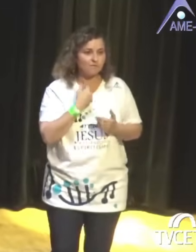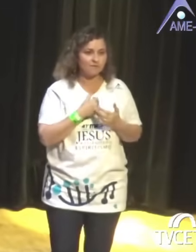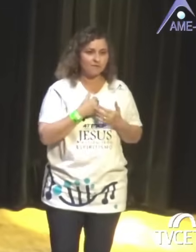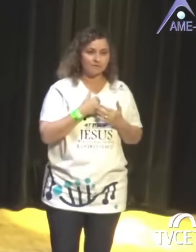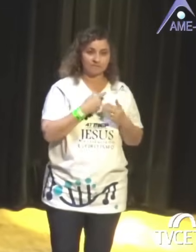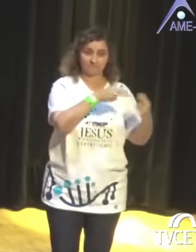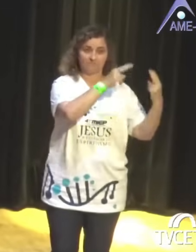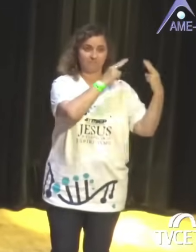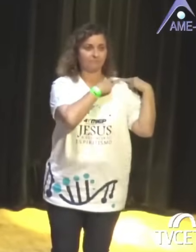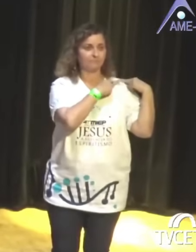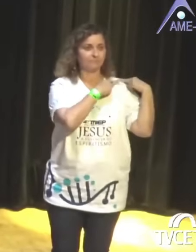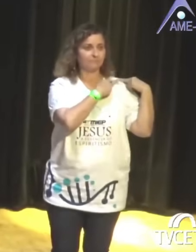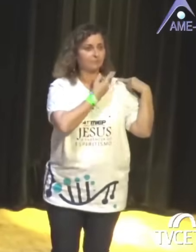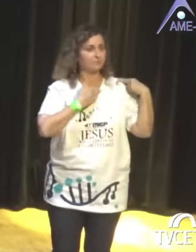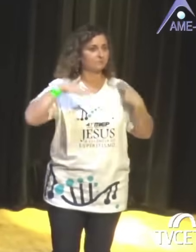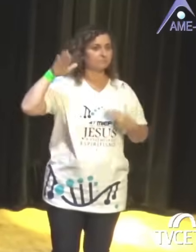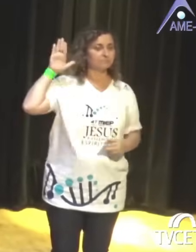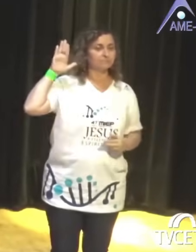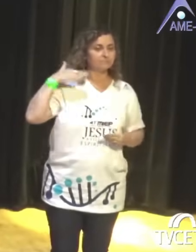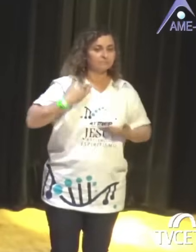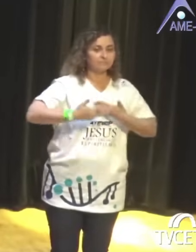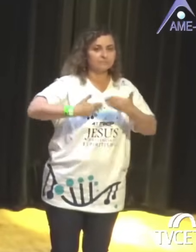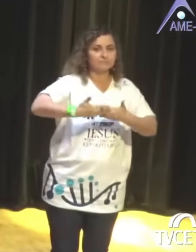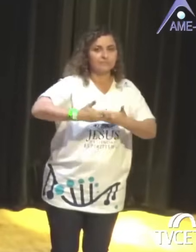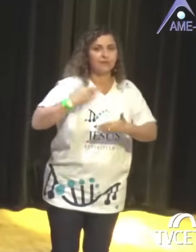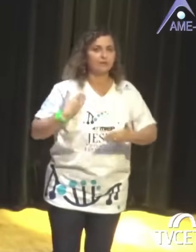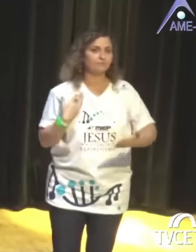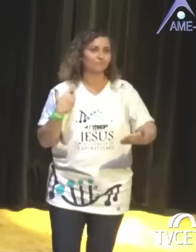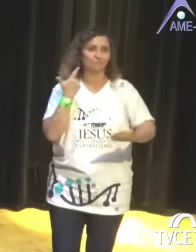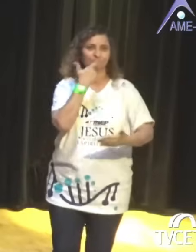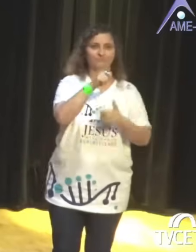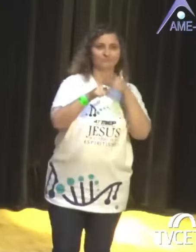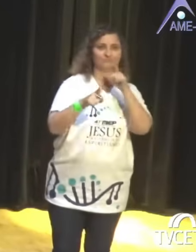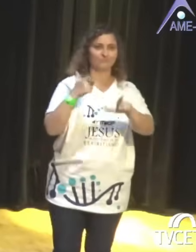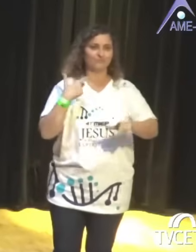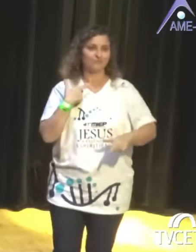tão almejado patamar que o movimento espírita